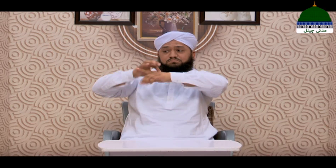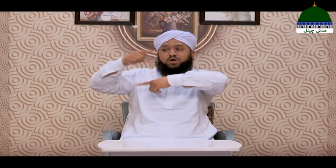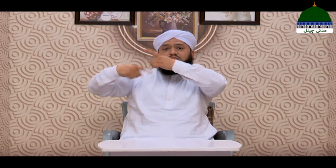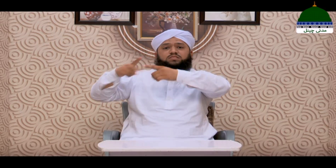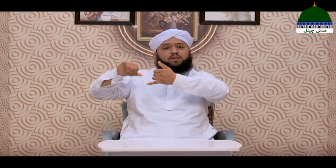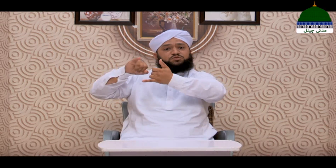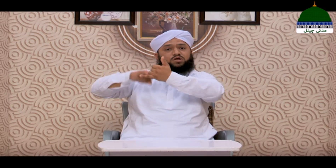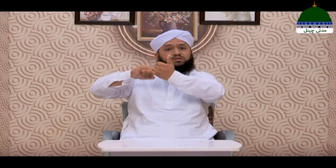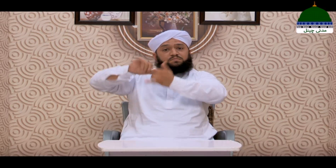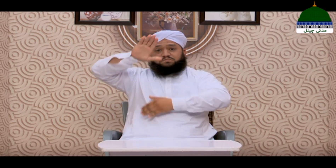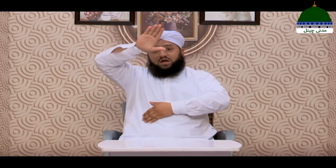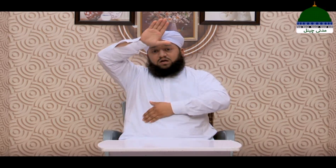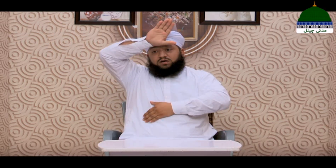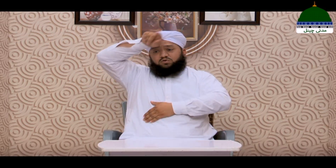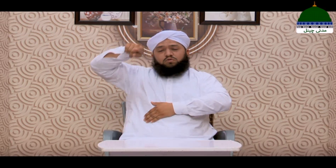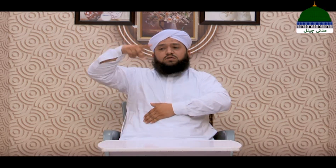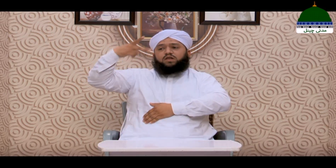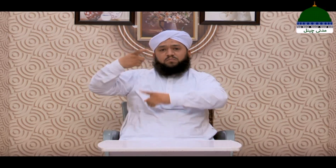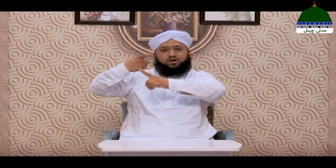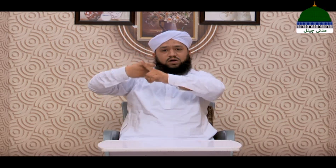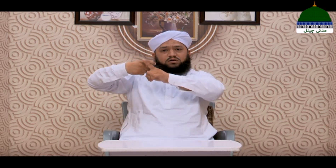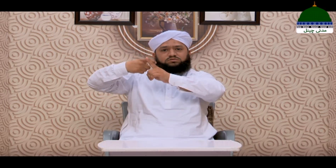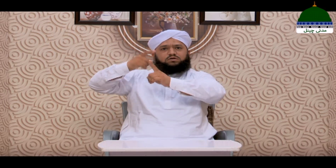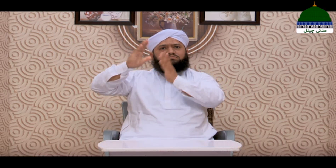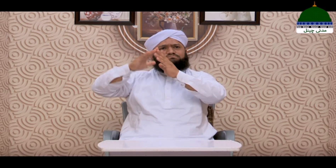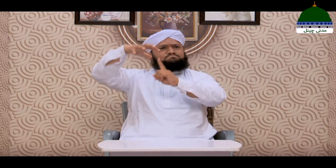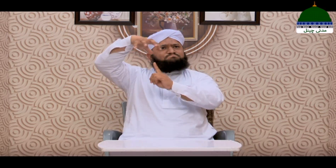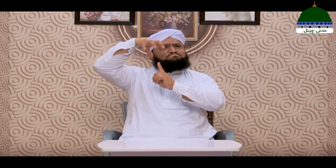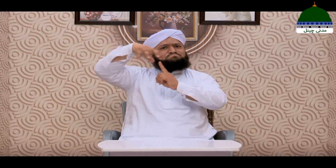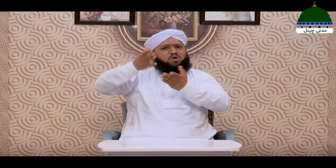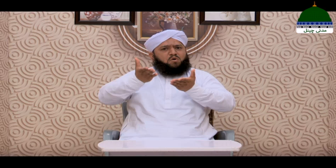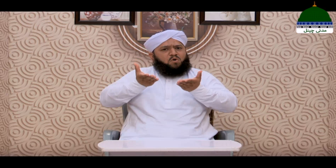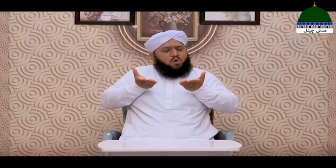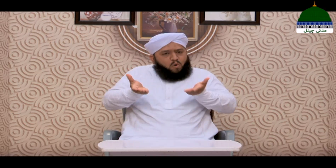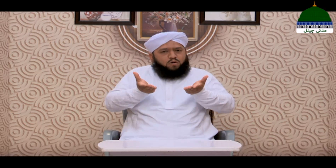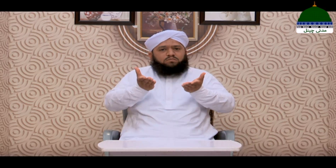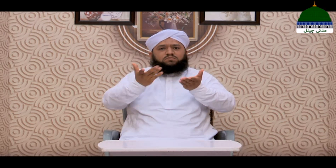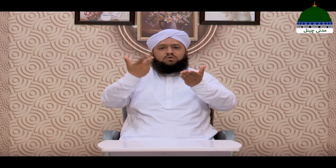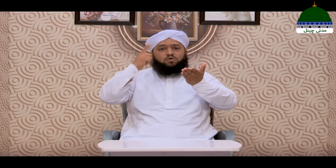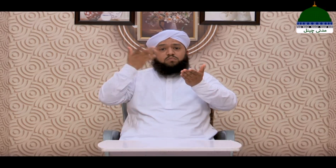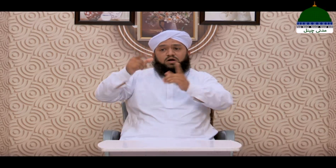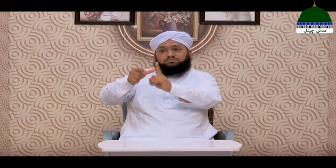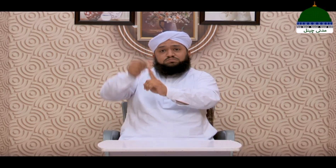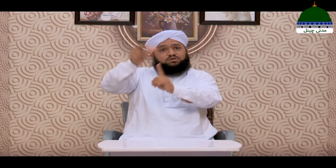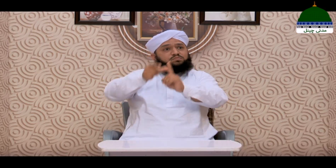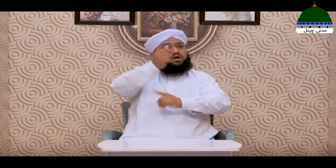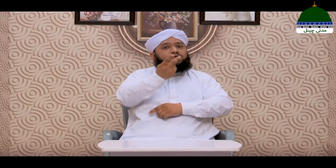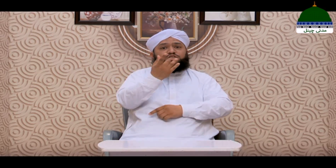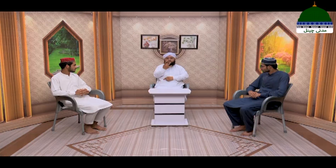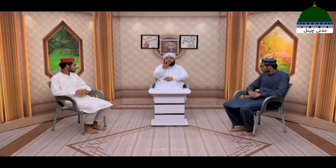کے مشہور بادشاہ کسریٰ کا محل ایک گرگراہٹ کے ساتھ ہلنے لگا اور اس کے 14 کنگرے ٹوٹ